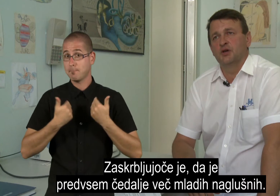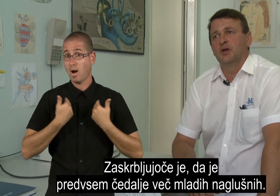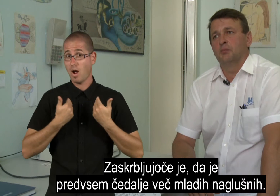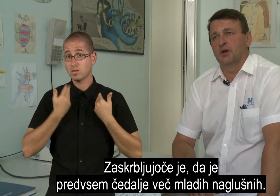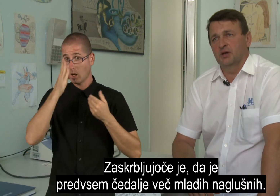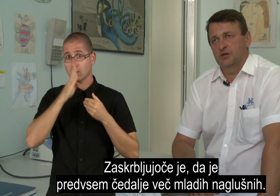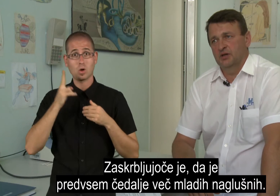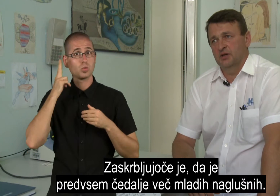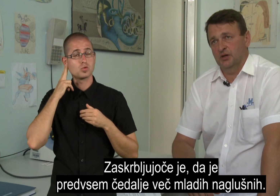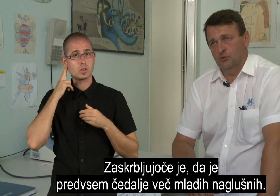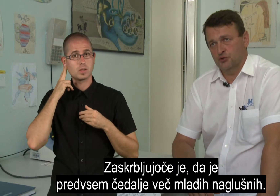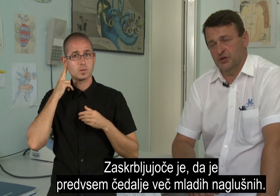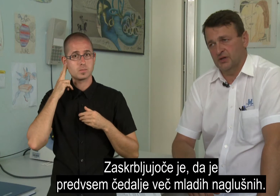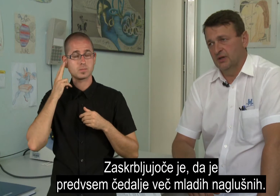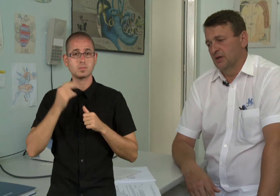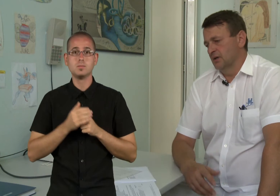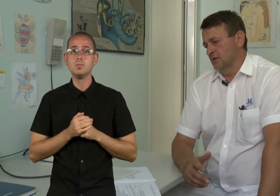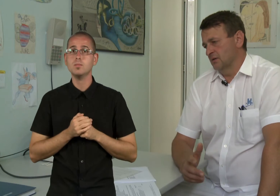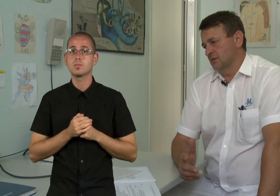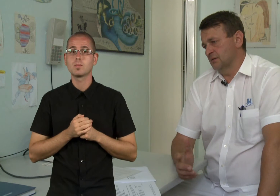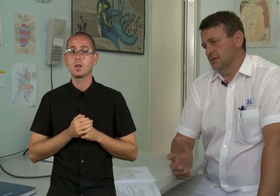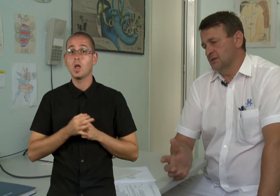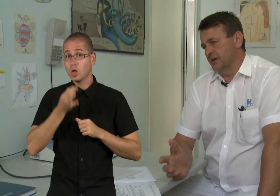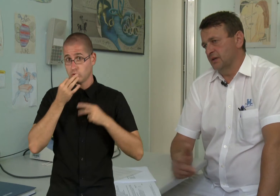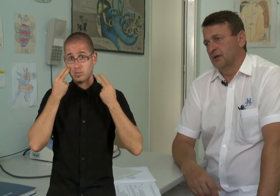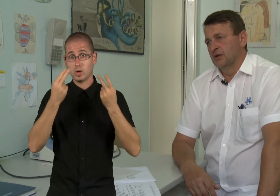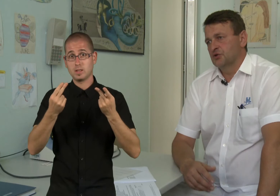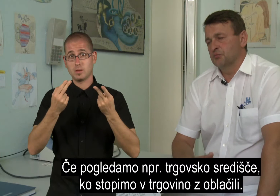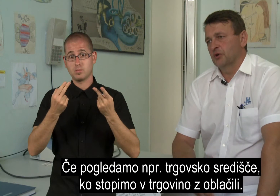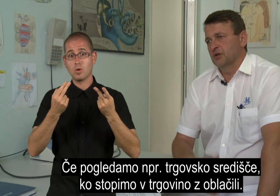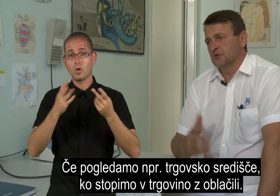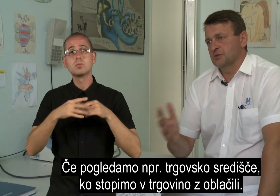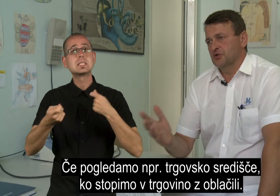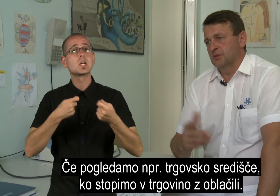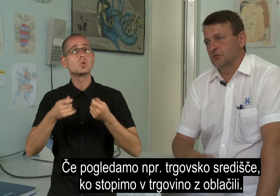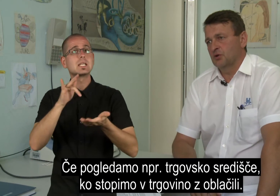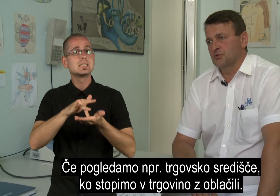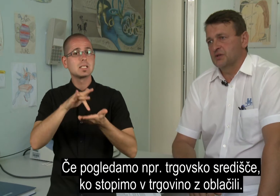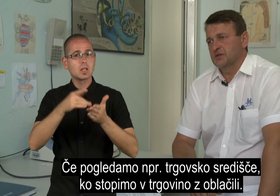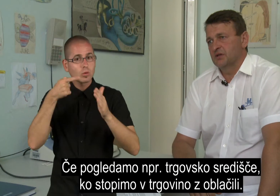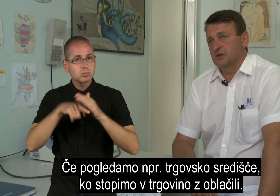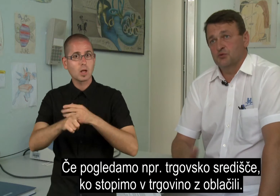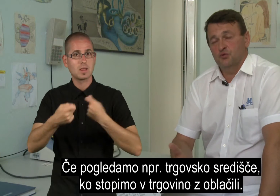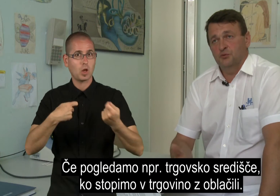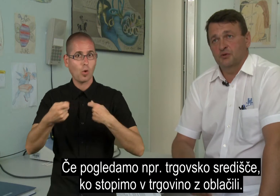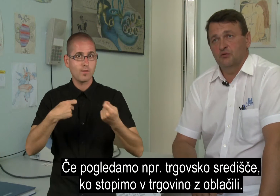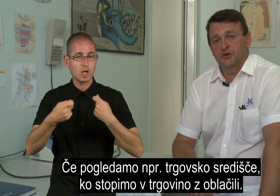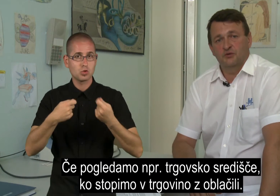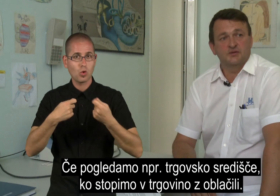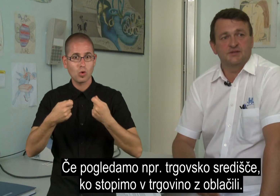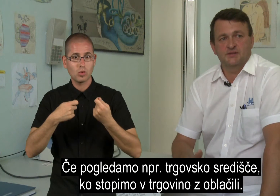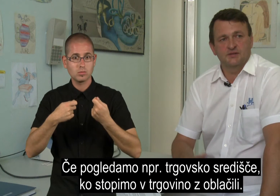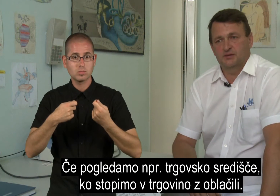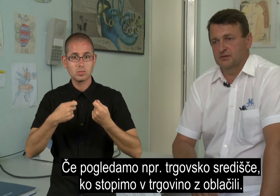več mladih naglušnih. Zdaj, če pogledamo, če gremo v trgovski center, vstopimo v